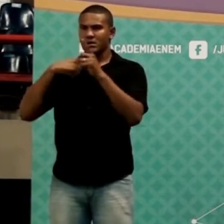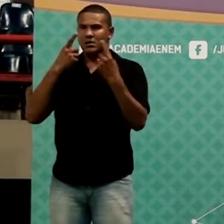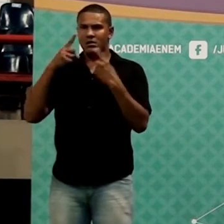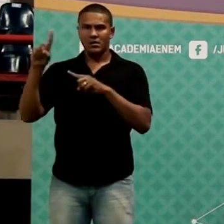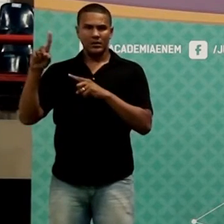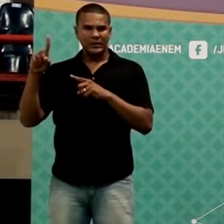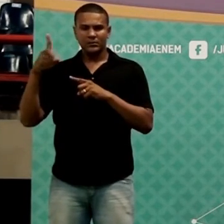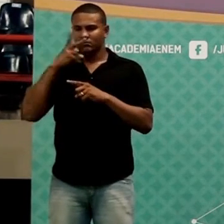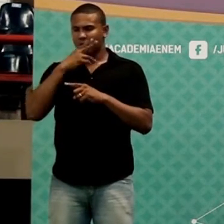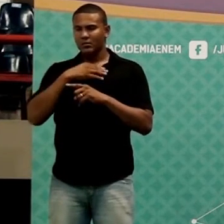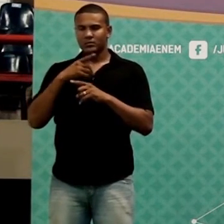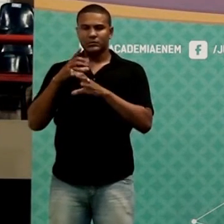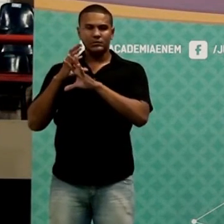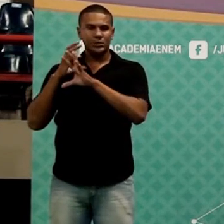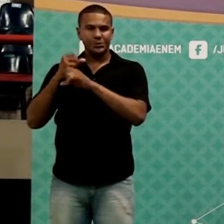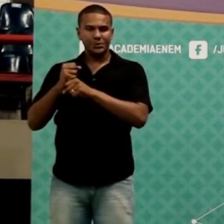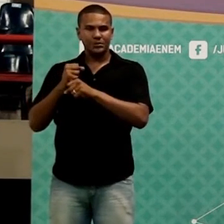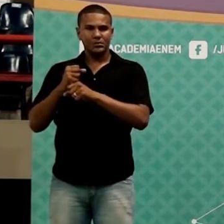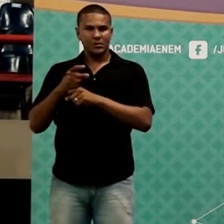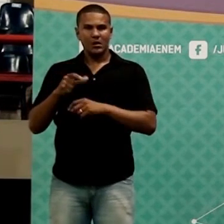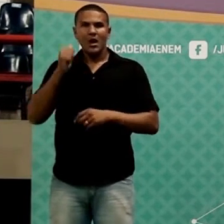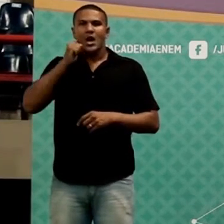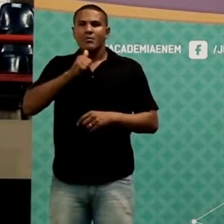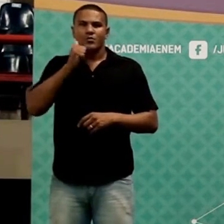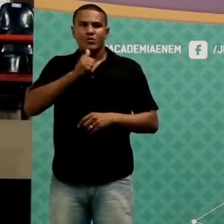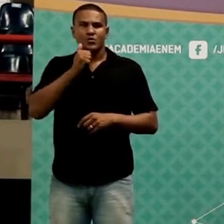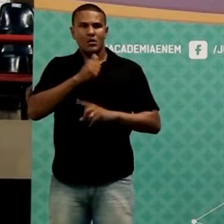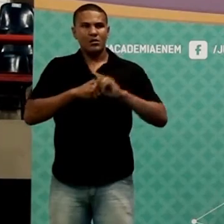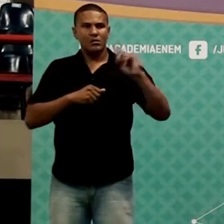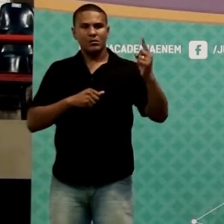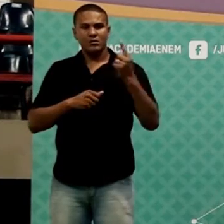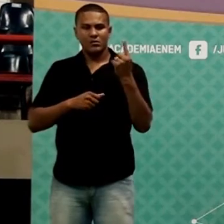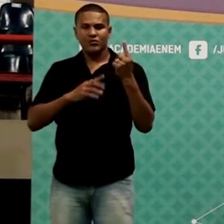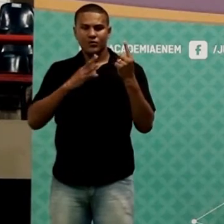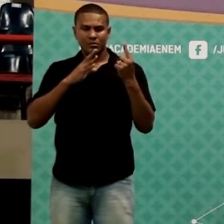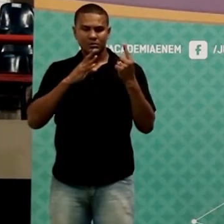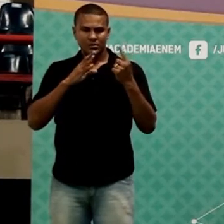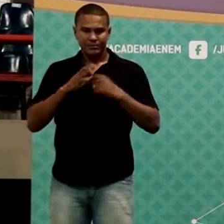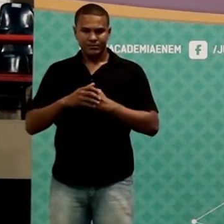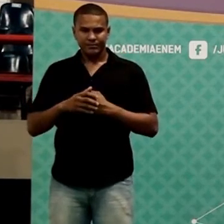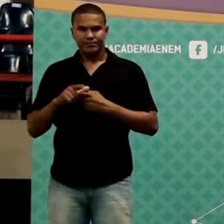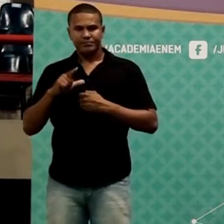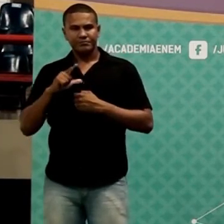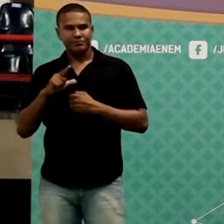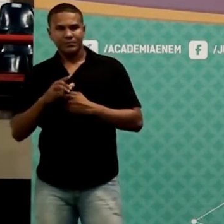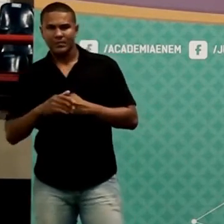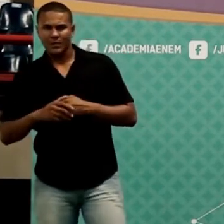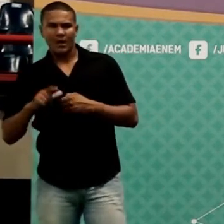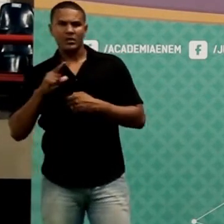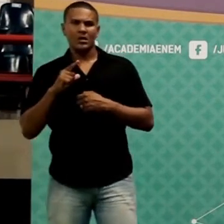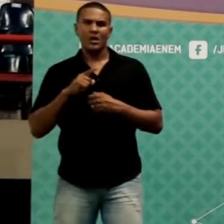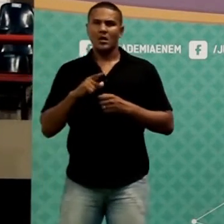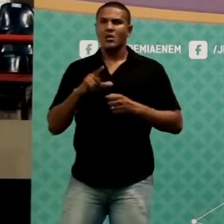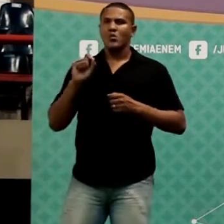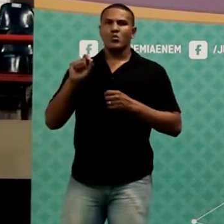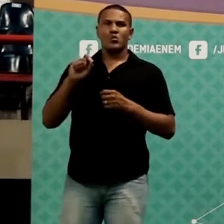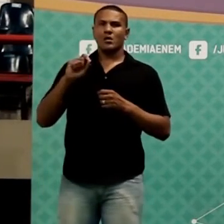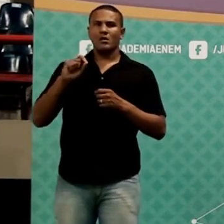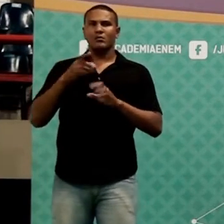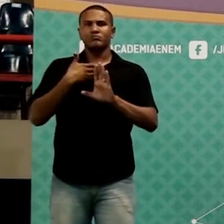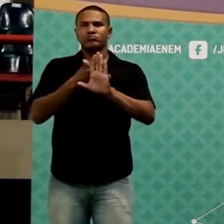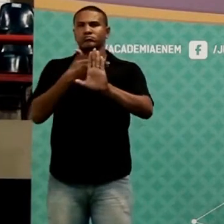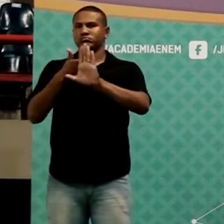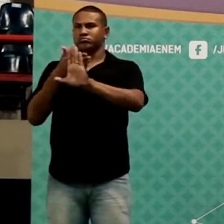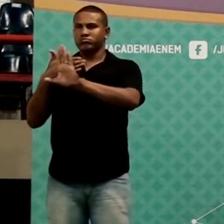tá certo? Com uma jovem que ele conheceu. O rei Henrique VIII tinha uma mania de ter amantes com